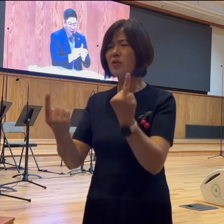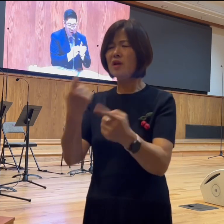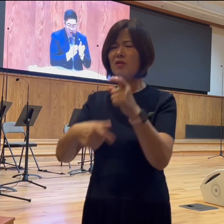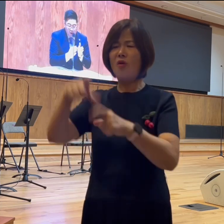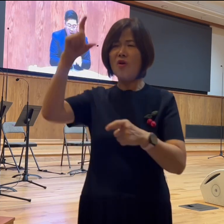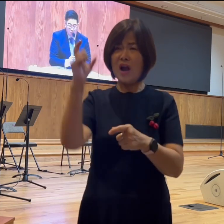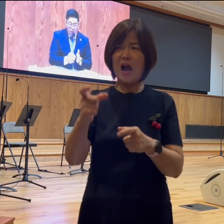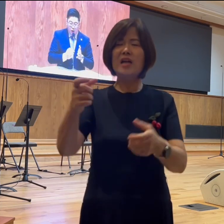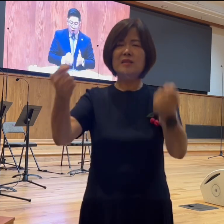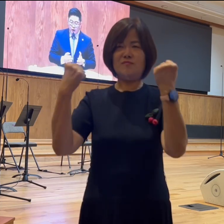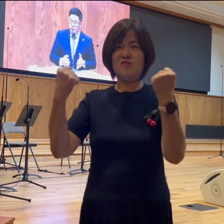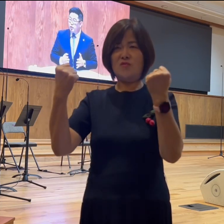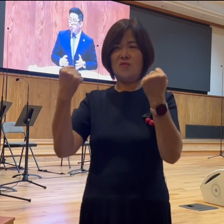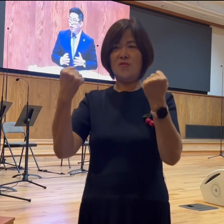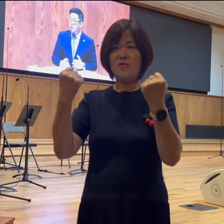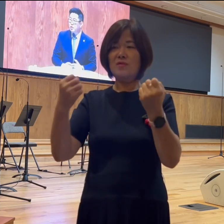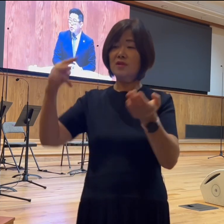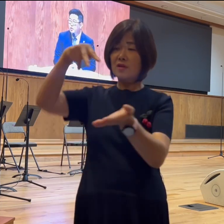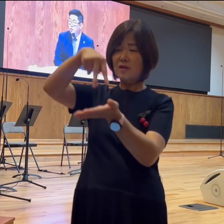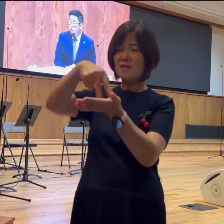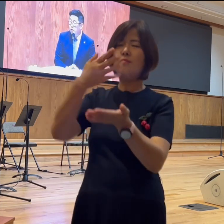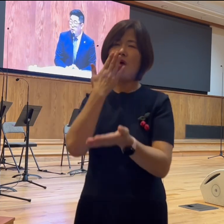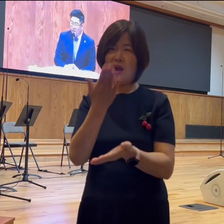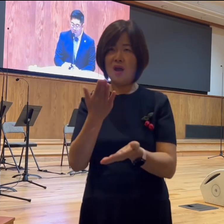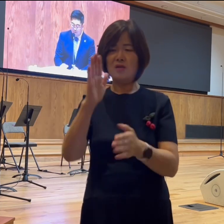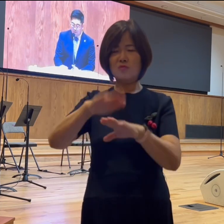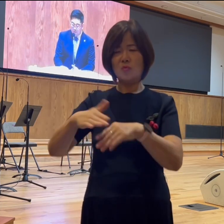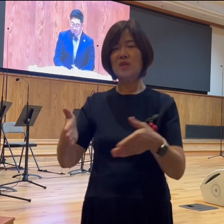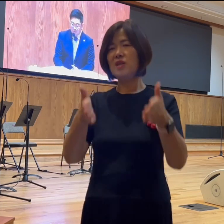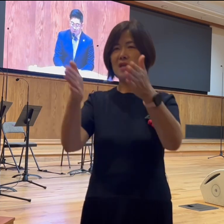강한 힘으로 일어날 수 있도록 해주시는 그 손길이요.